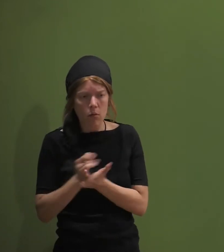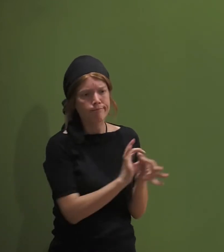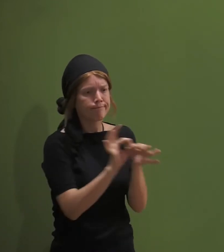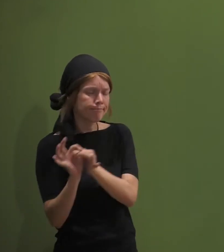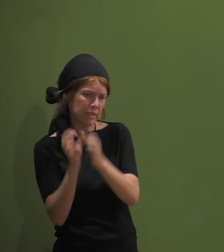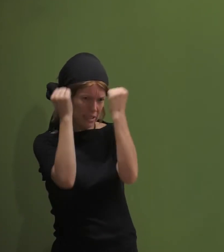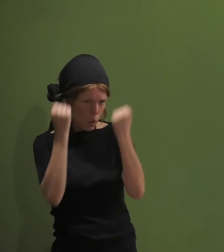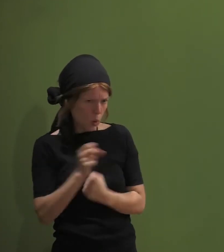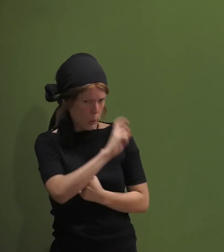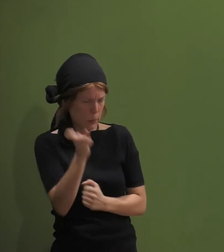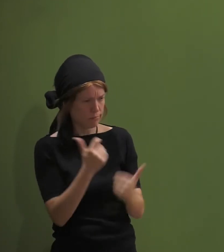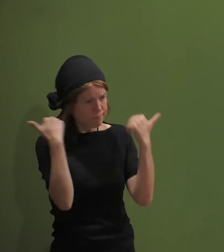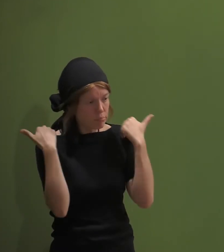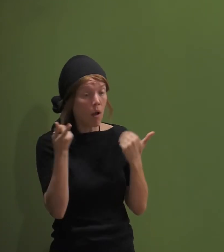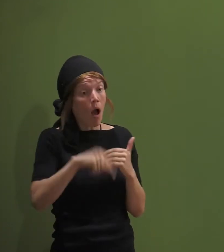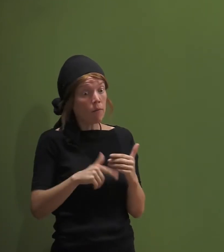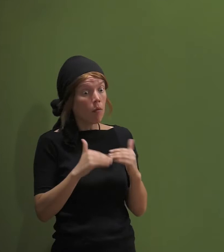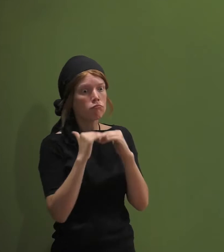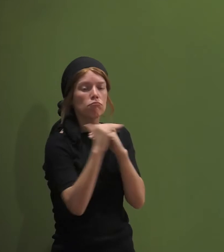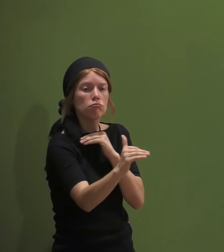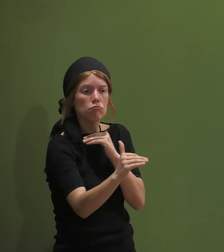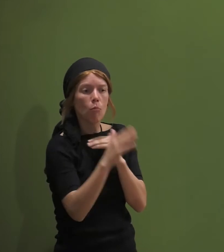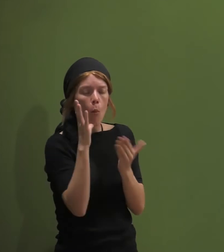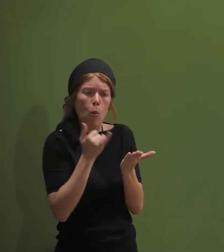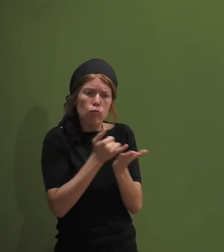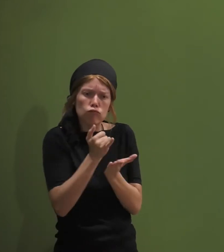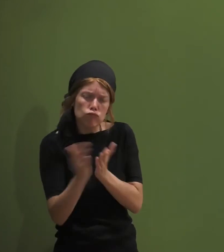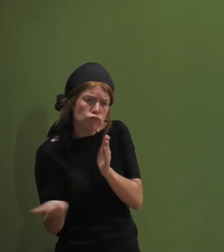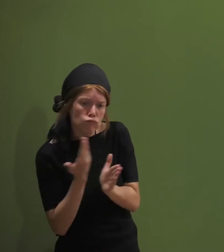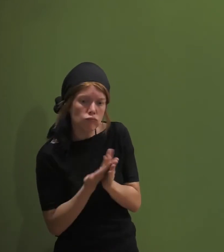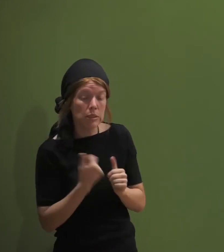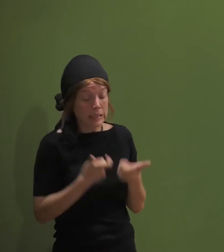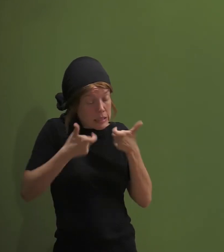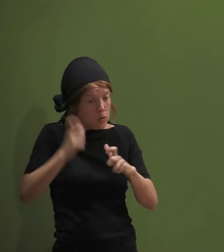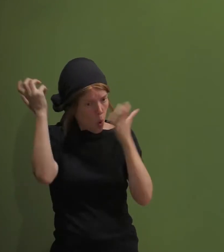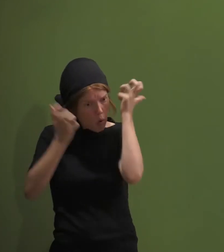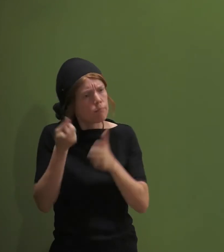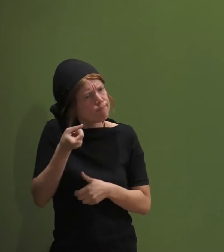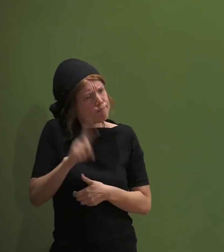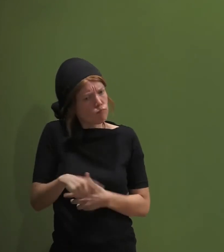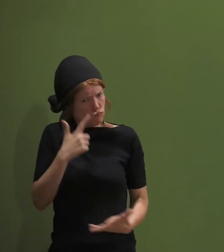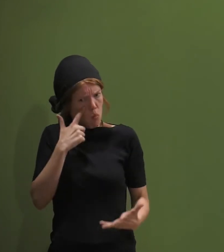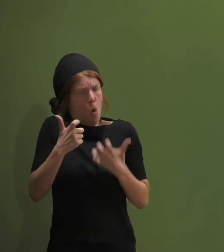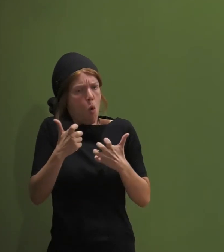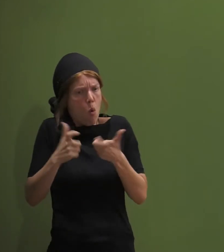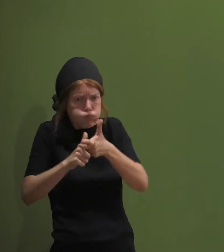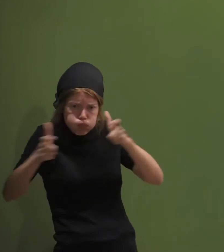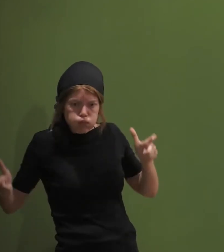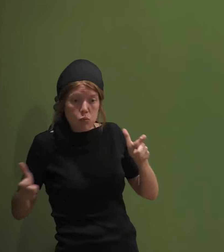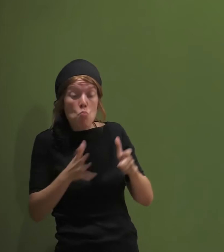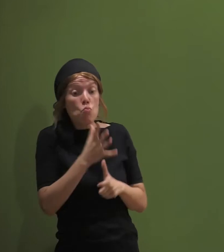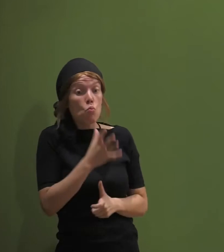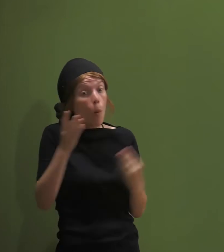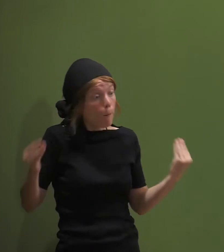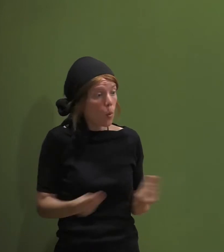diversas instituciones, provocó incrementos sostenidos de la productividad agraria. En el sector ganadero también se dio un notable incremento de la cabaña, debido